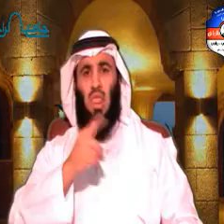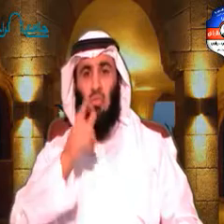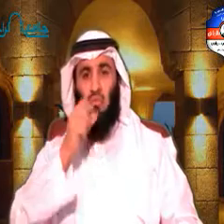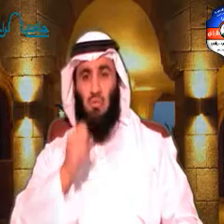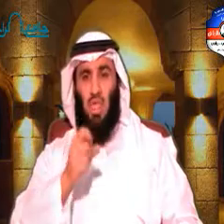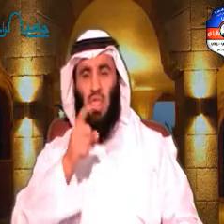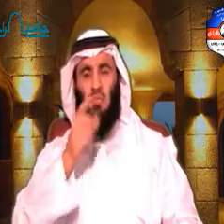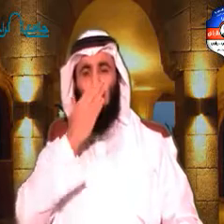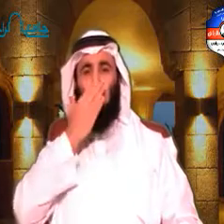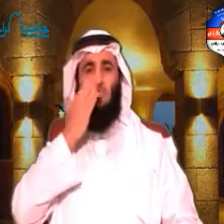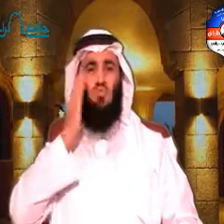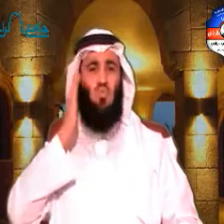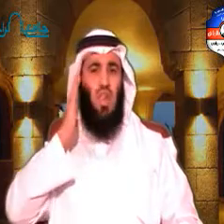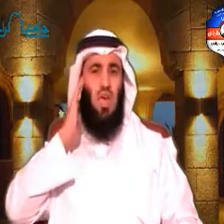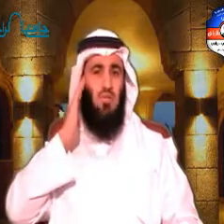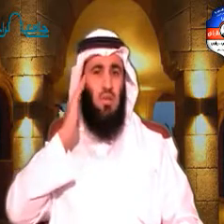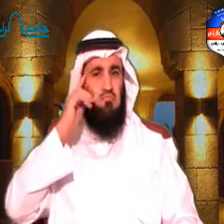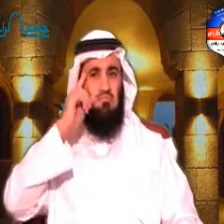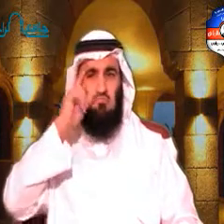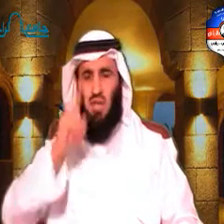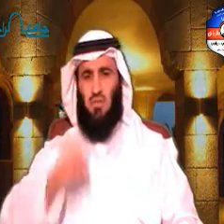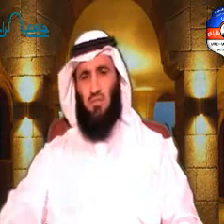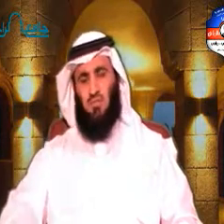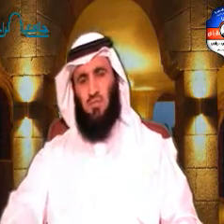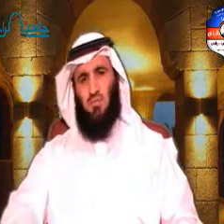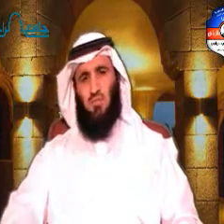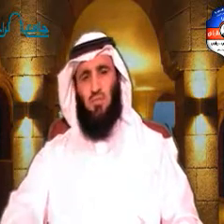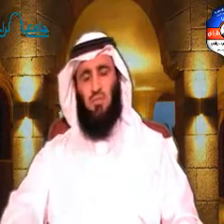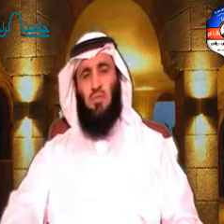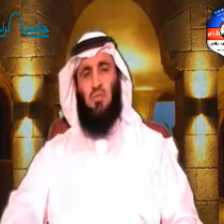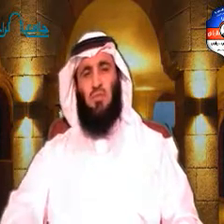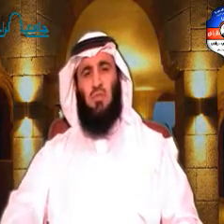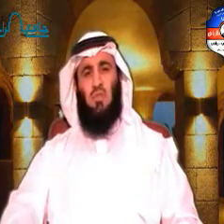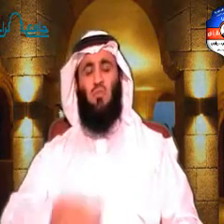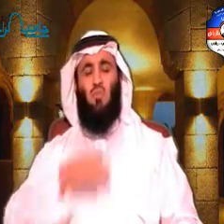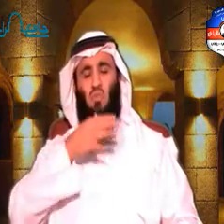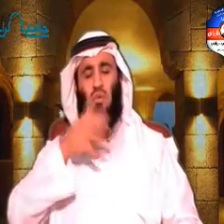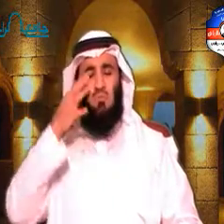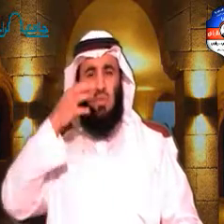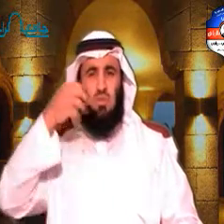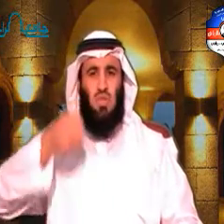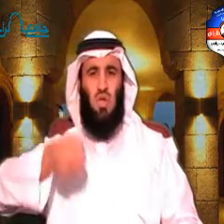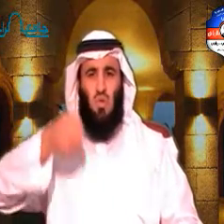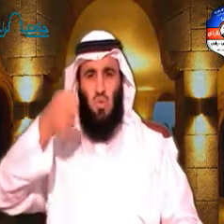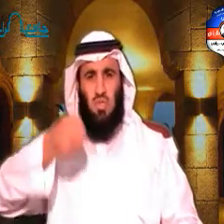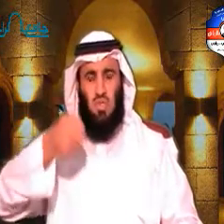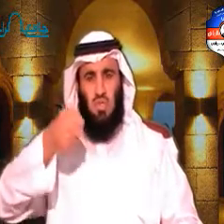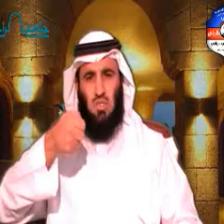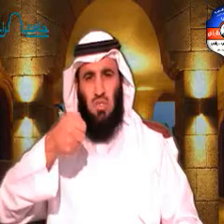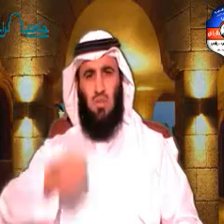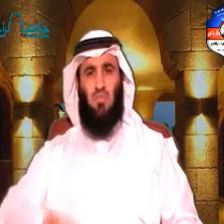لا يعلمون. ولم ينتقل المصطفى صلى الله عليه وسلم إلى الرفيق